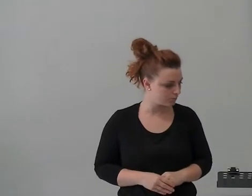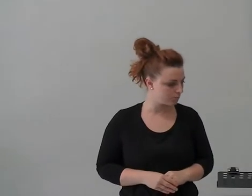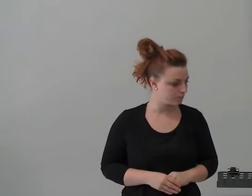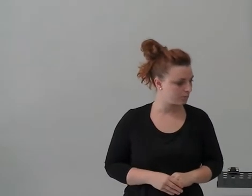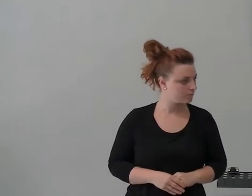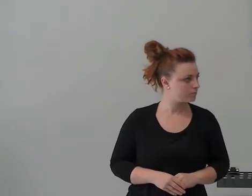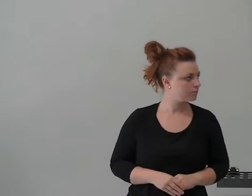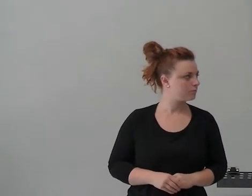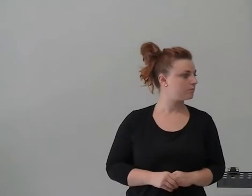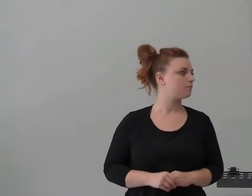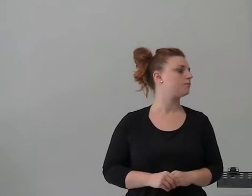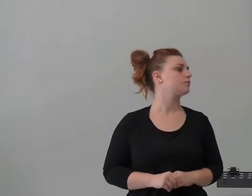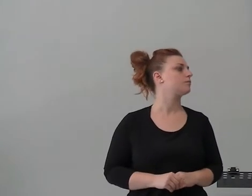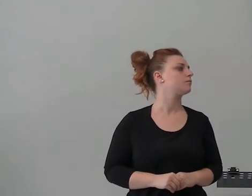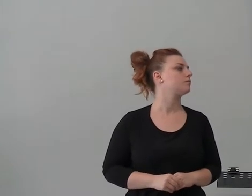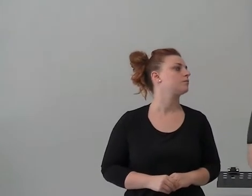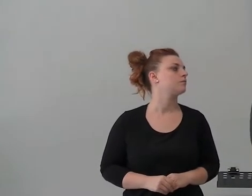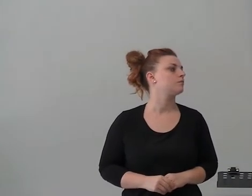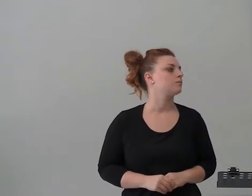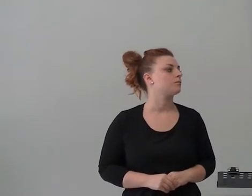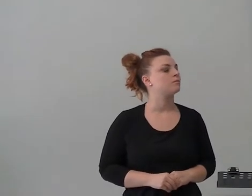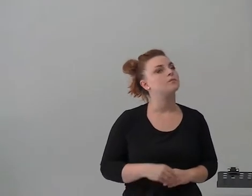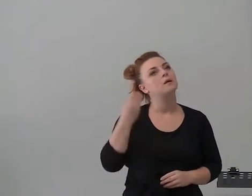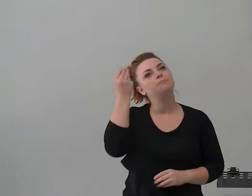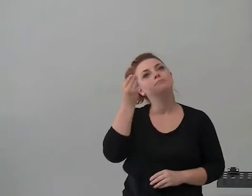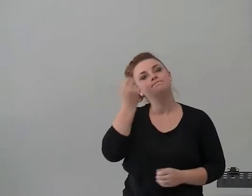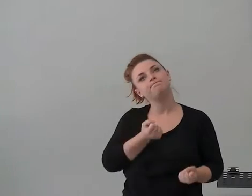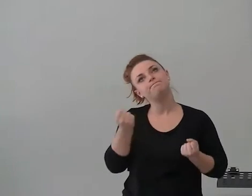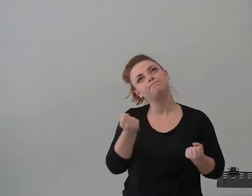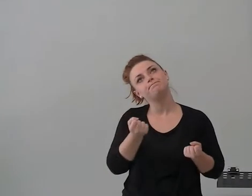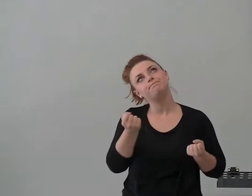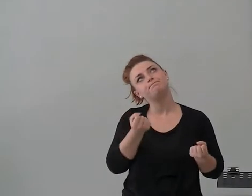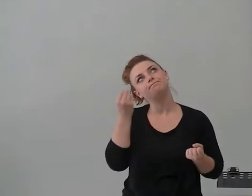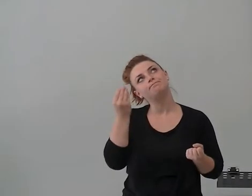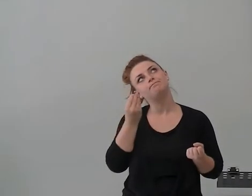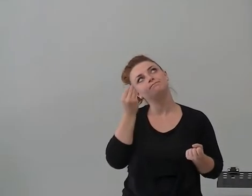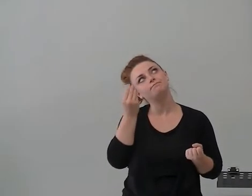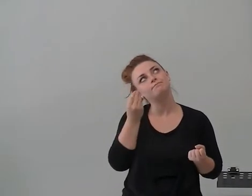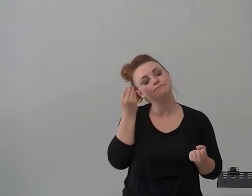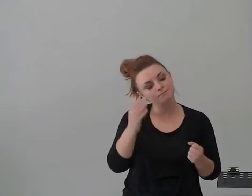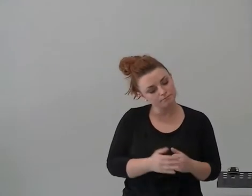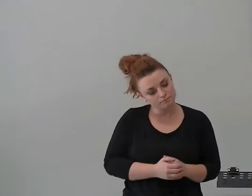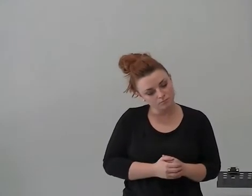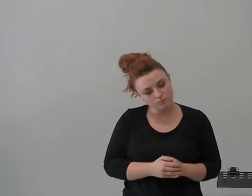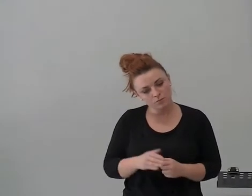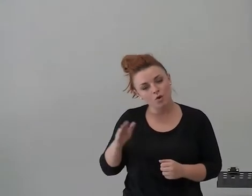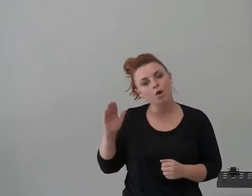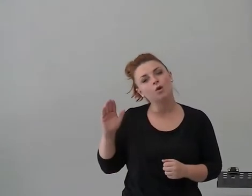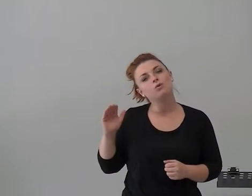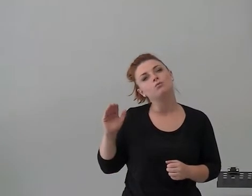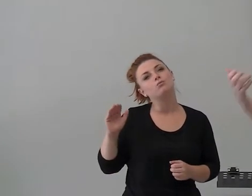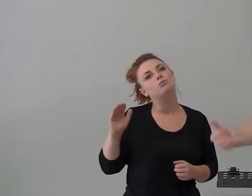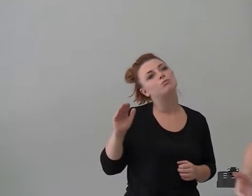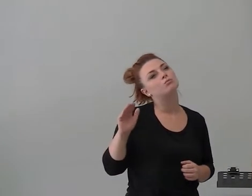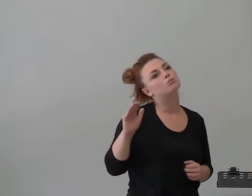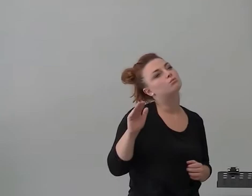Ci sta aspettando. Pensavo in macchina. Ogni giorno vado al lavoro, o